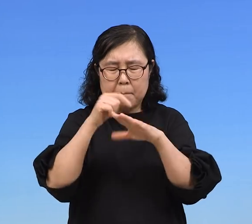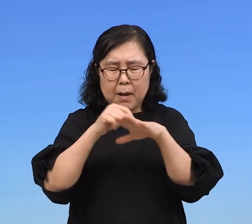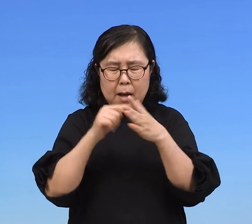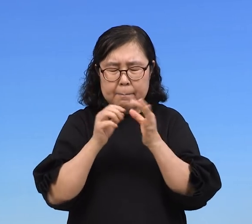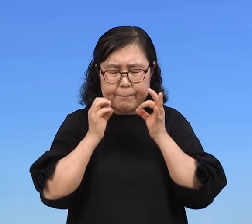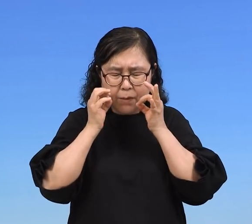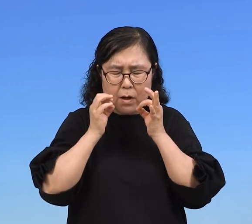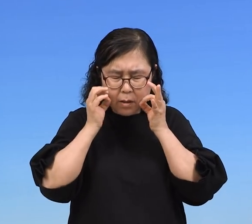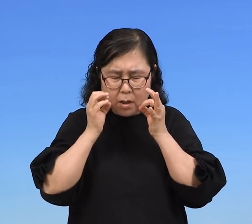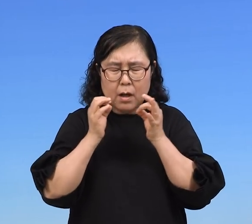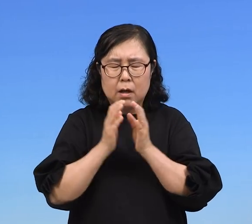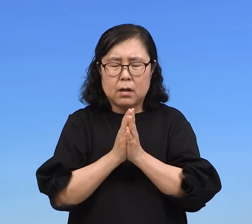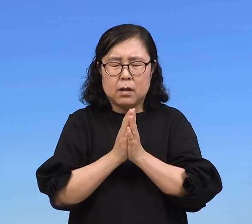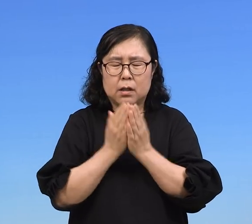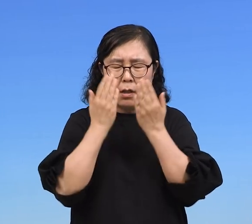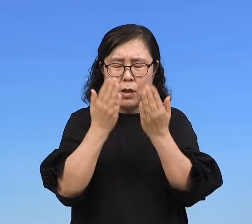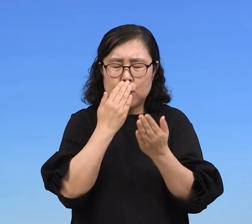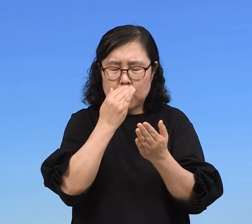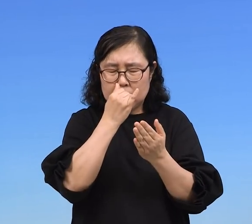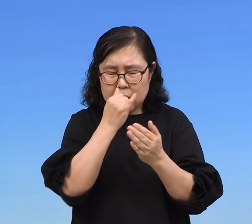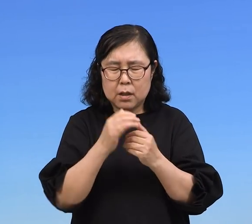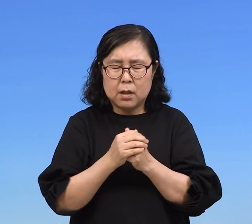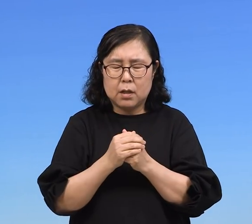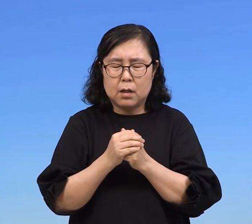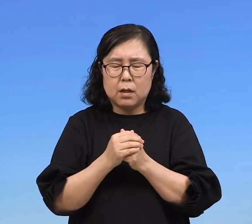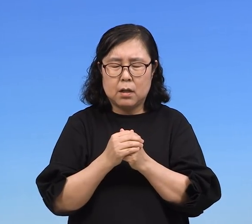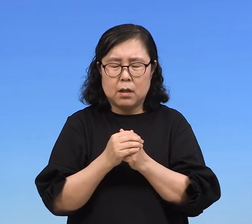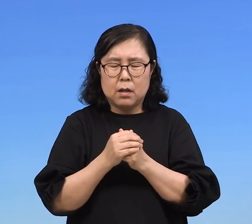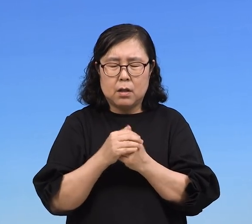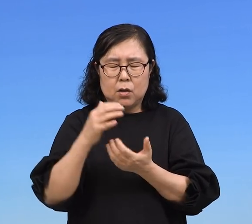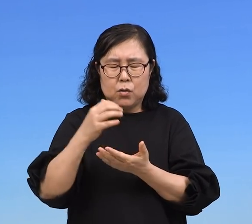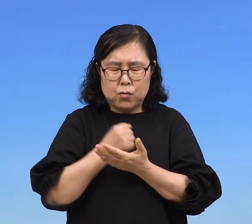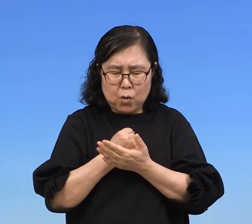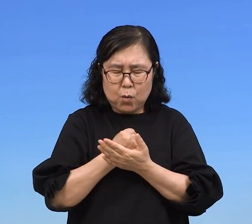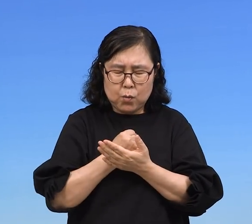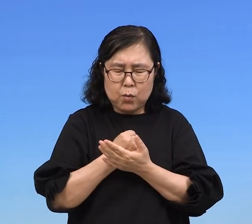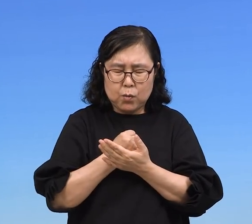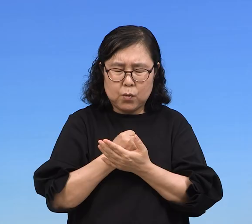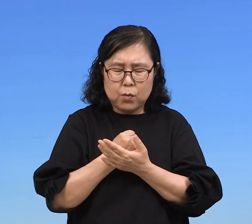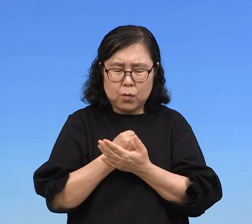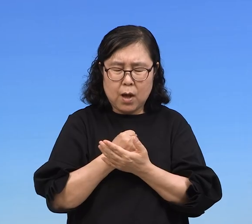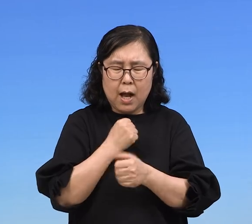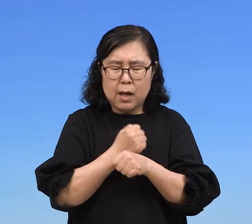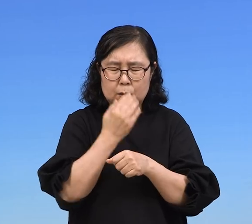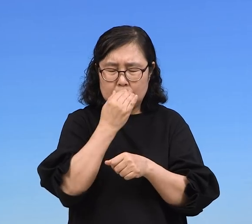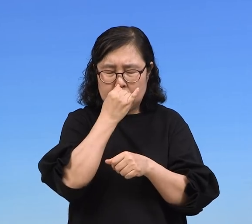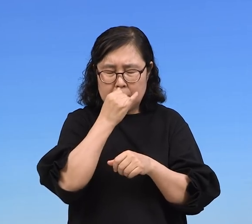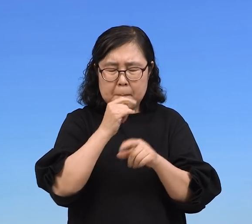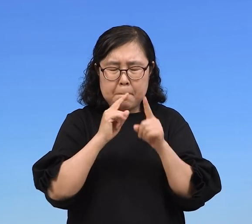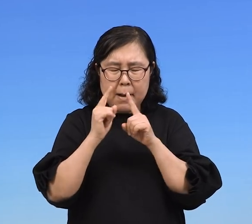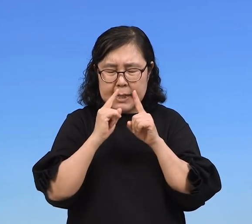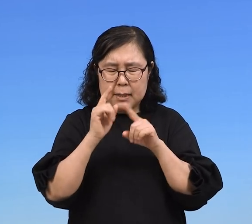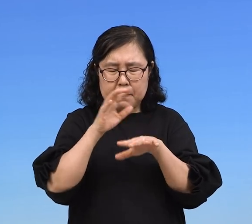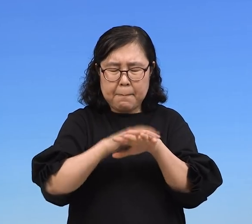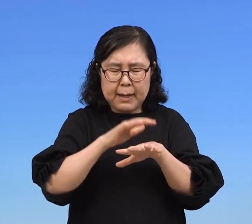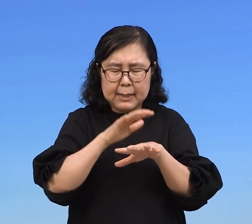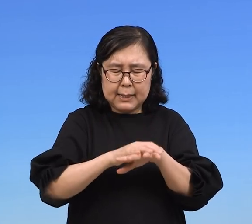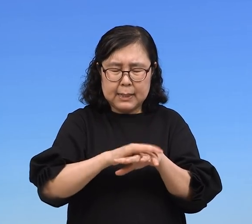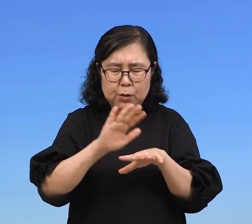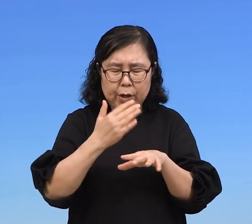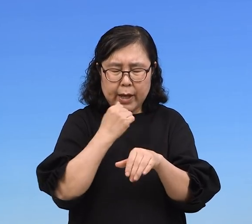온 마음으로 받아들일 수 있는 아버지 하나님, 수용성 있는 말씀을 아버지 같이 되게 하여